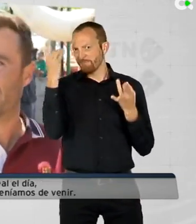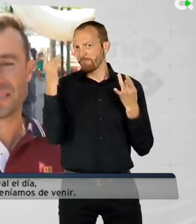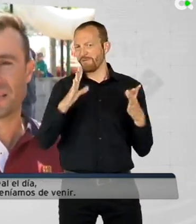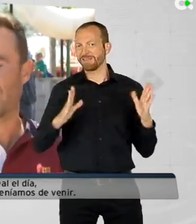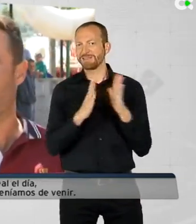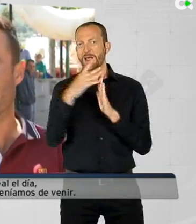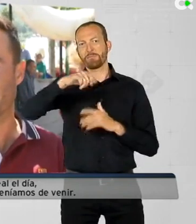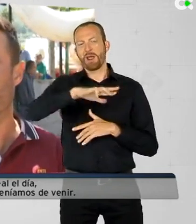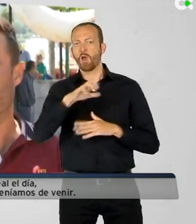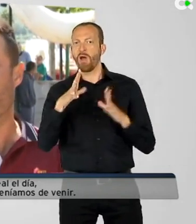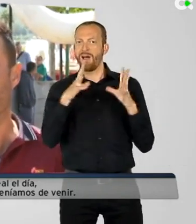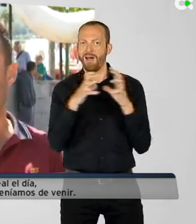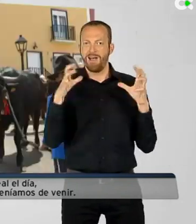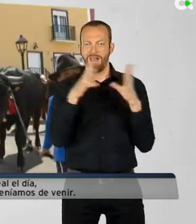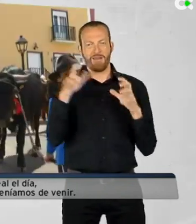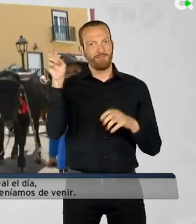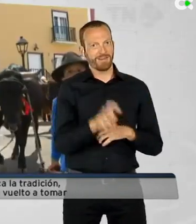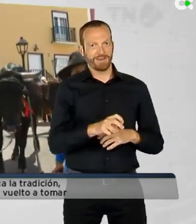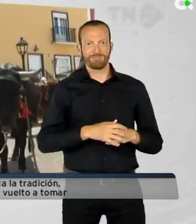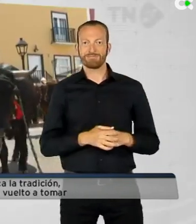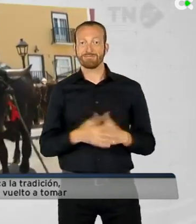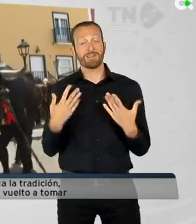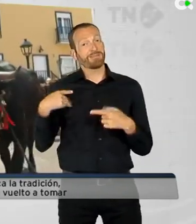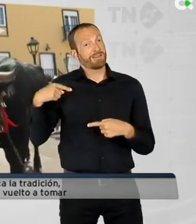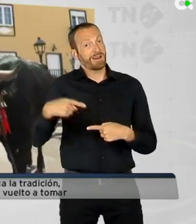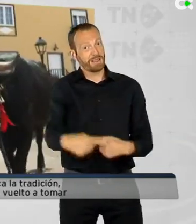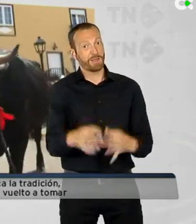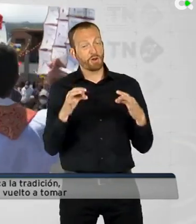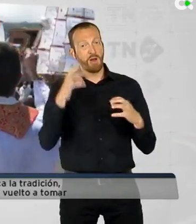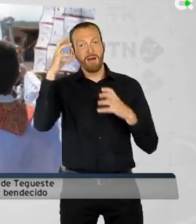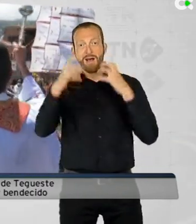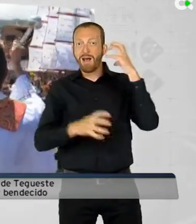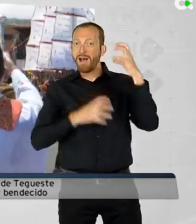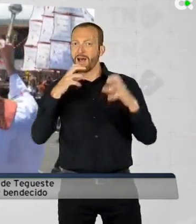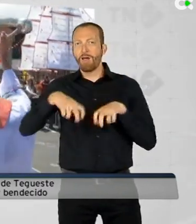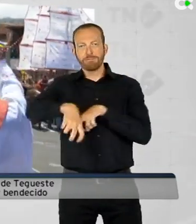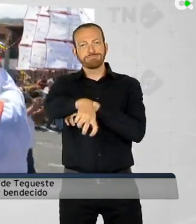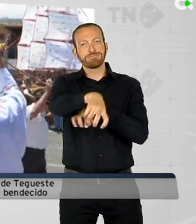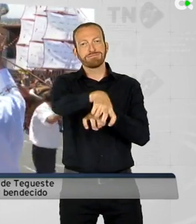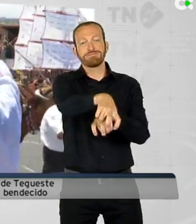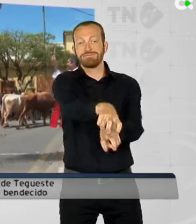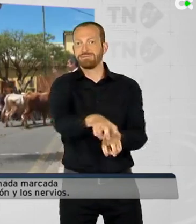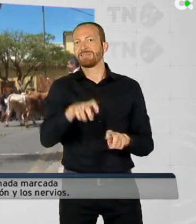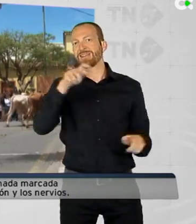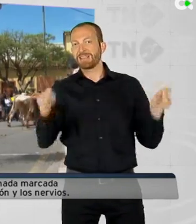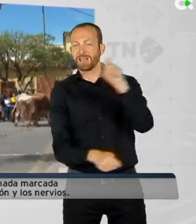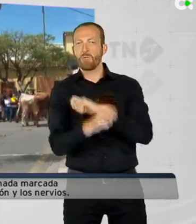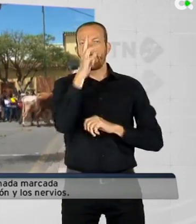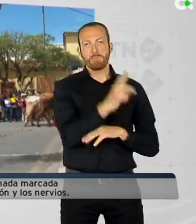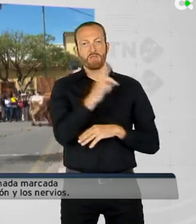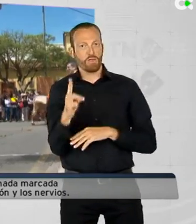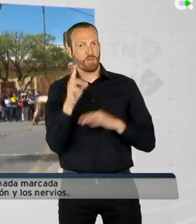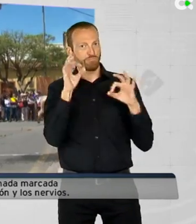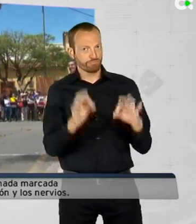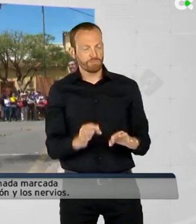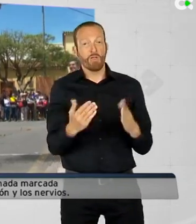día, tantas ganas que teníamos de venir. Como marca la tradición, el ganado ha vuelto a tomar las calles de Tegueste para ser bendecido en una jornada